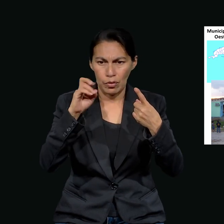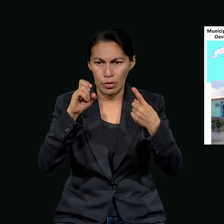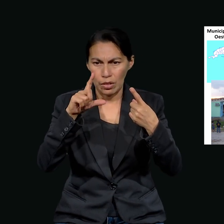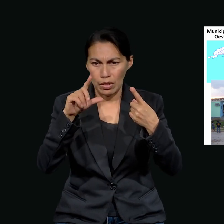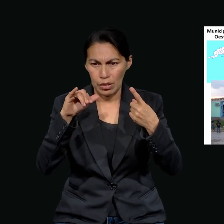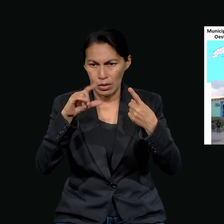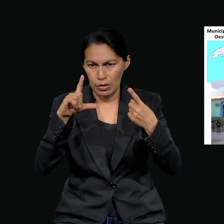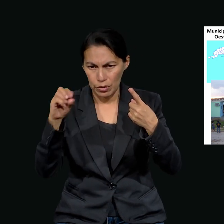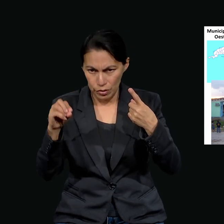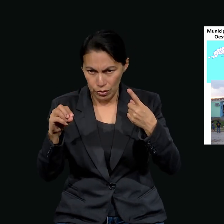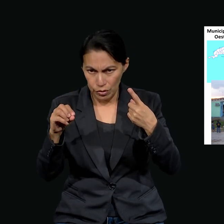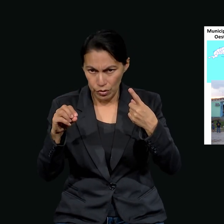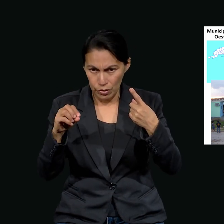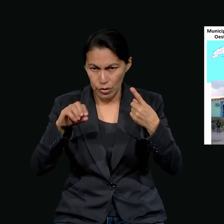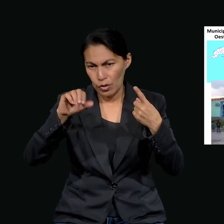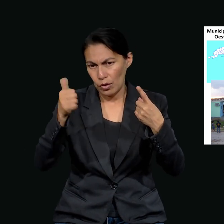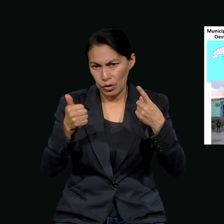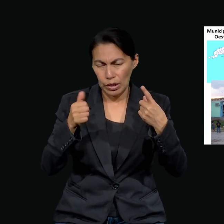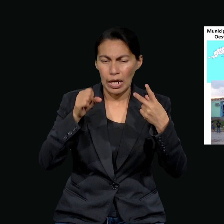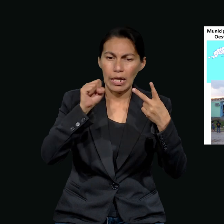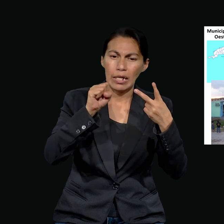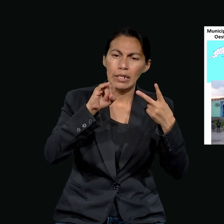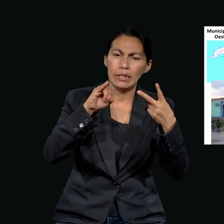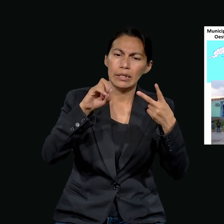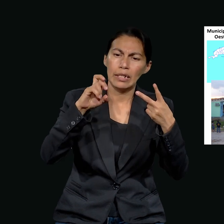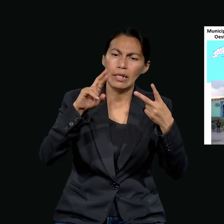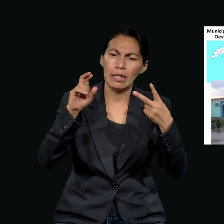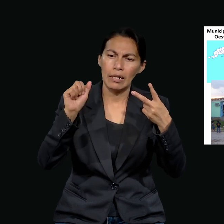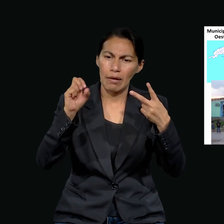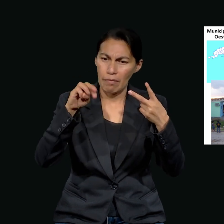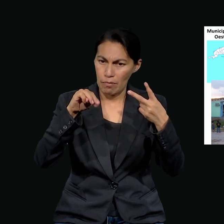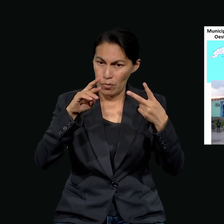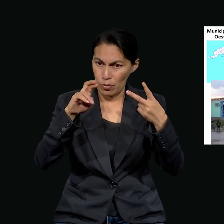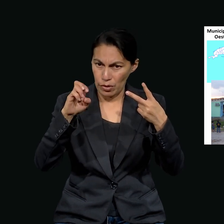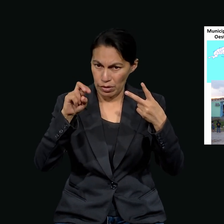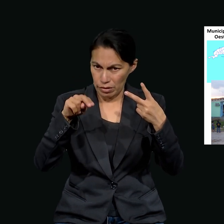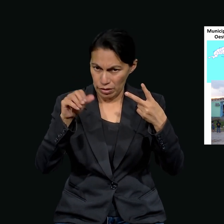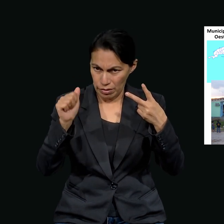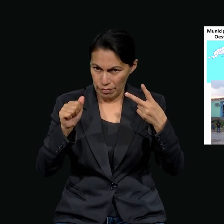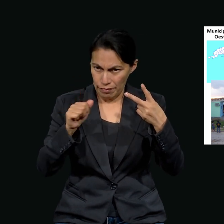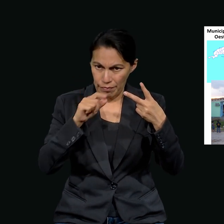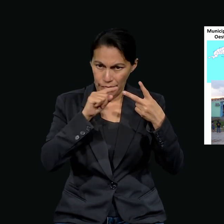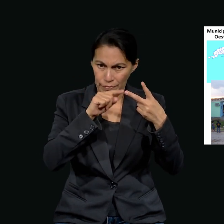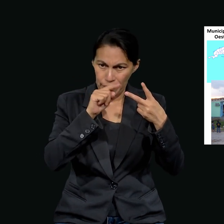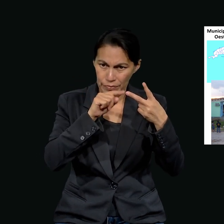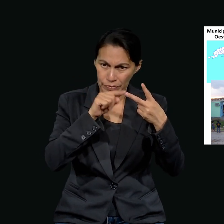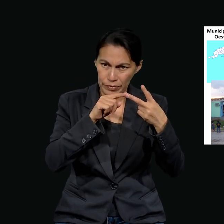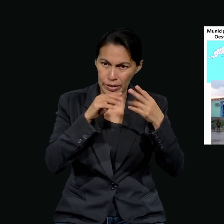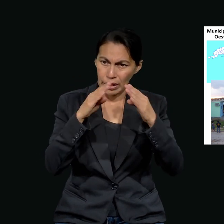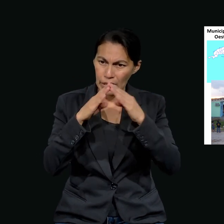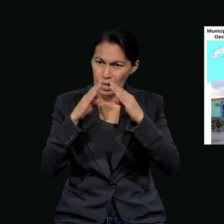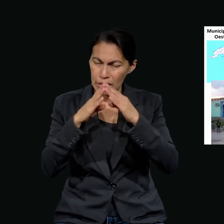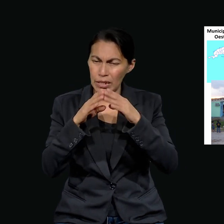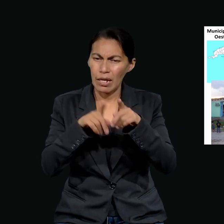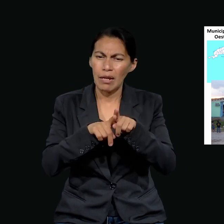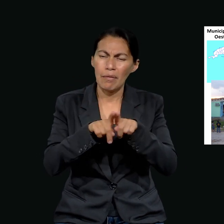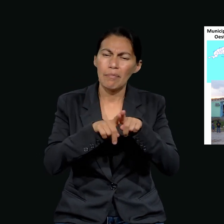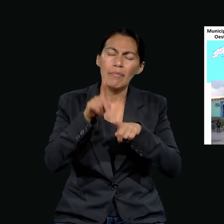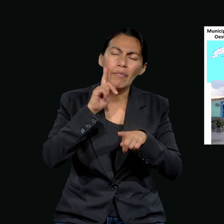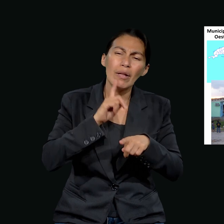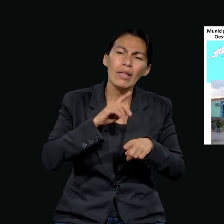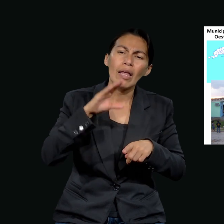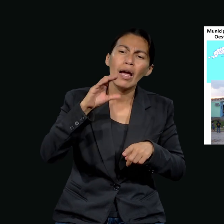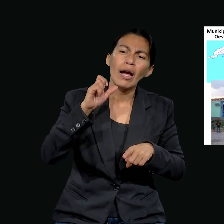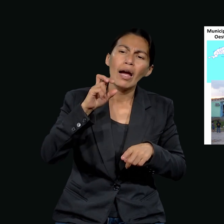y está la iglesia de Sierra Morena, que actualmente está en la casa de nuestra hermana Cari,